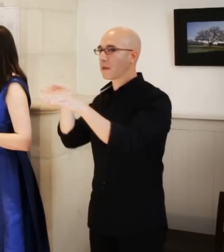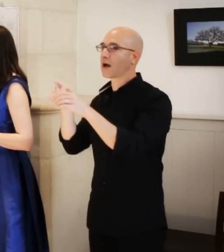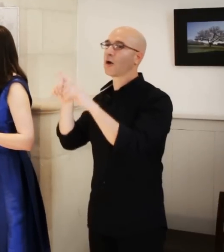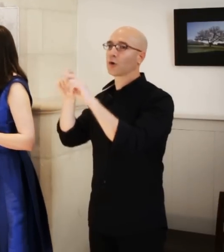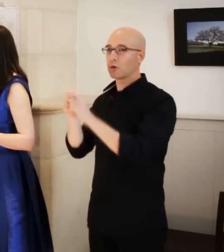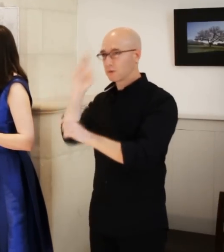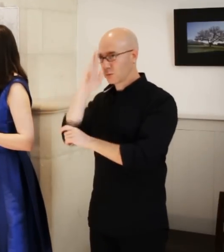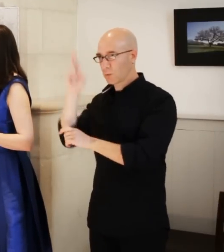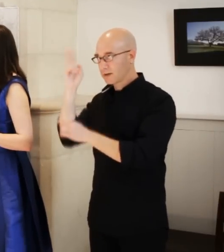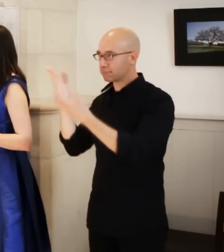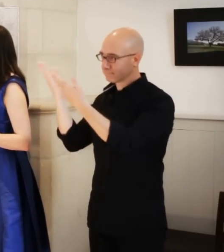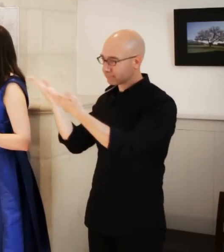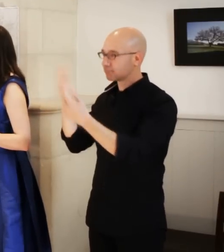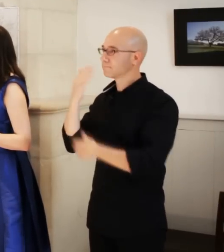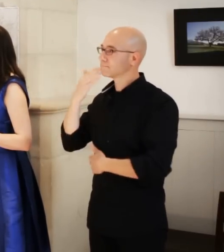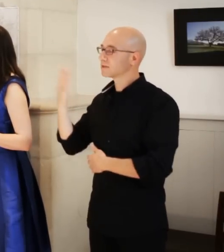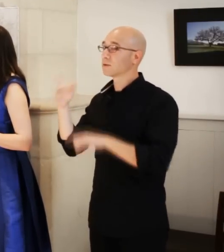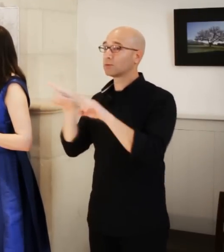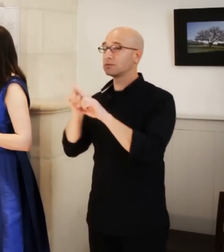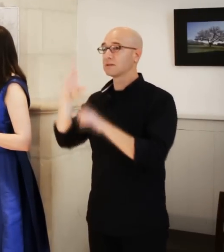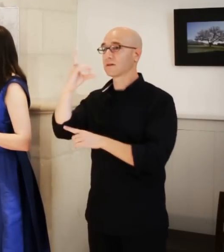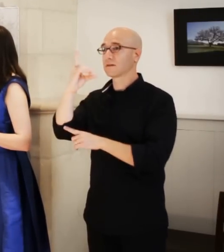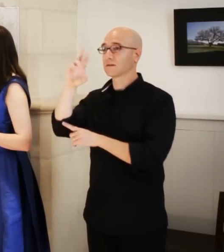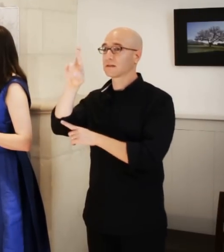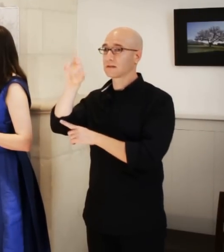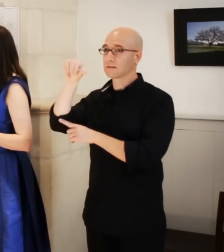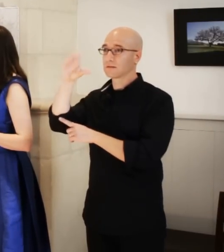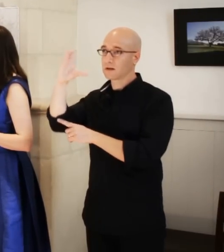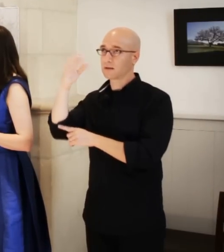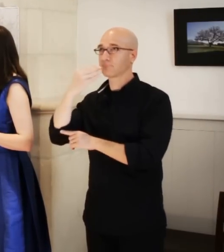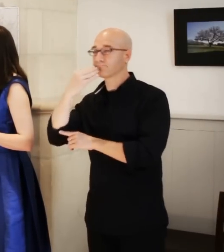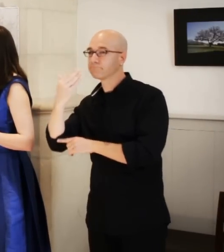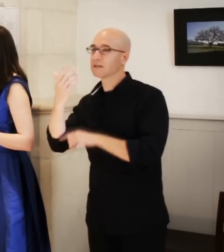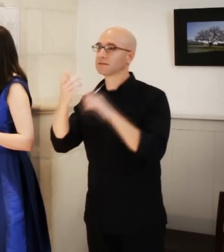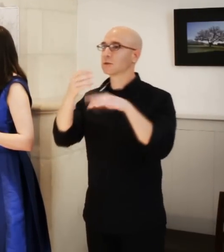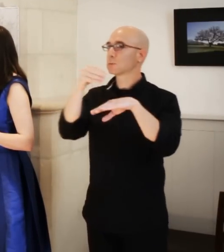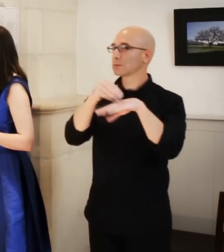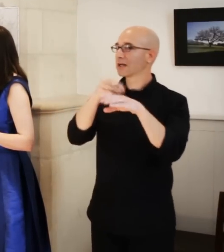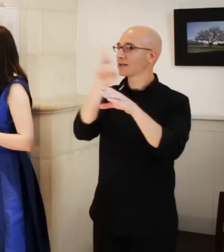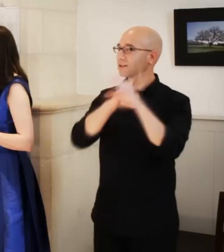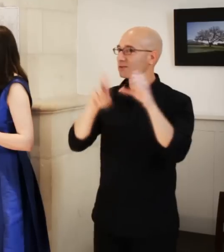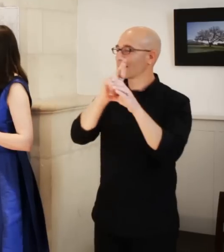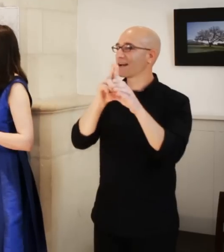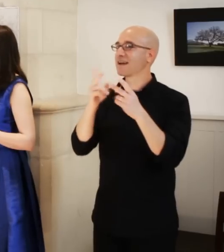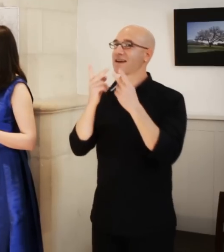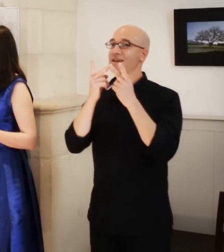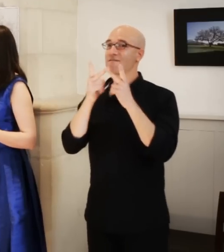donc évidemment la DRAC, le Conseil Général, la ville de Rochefort,